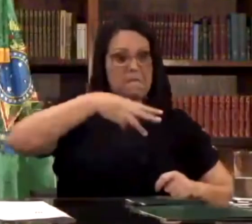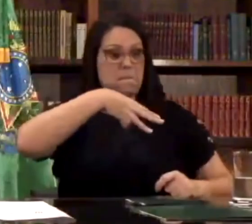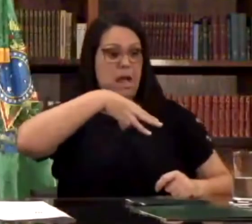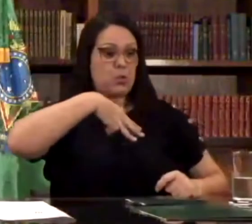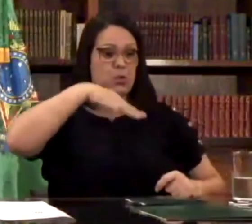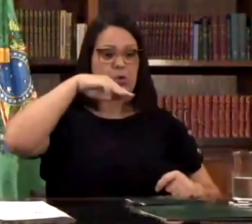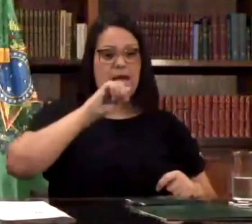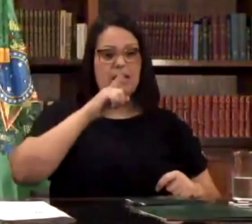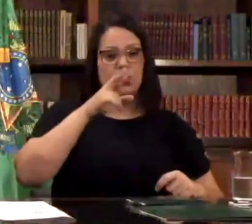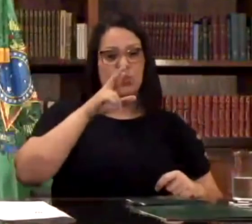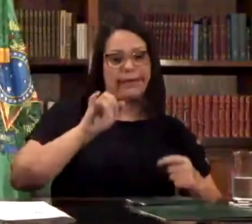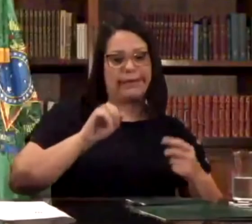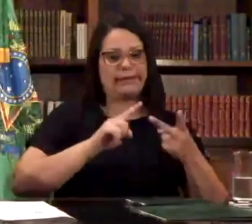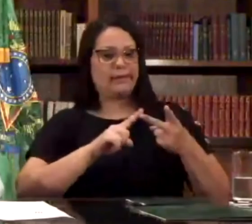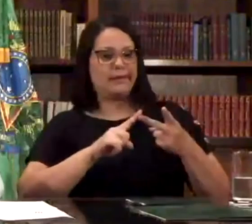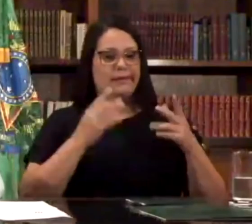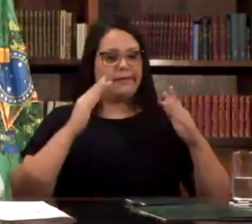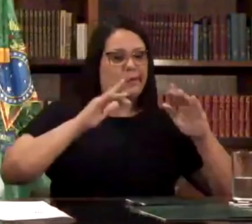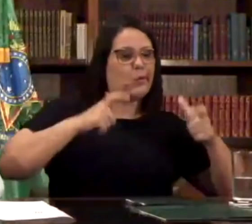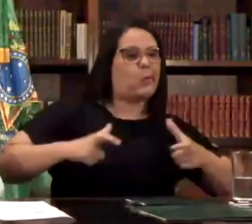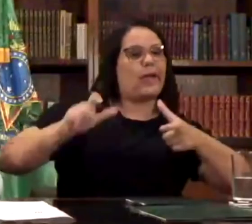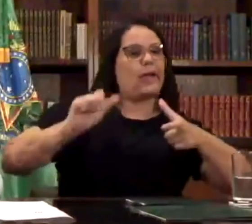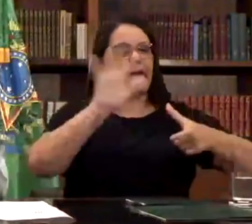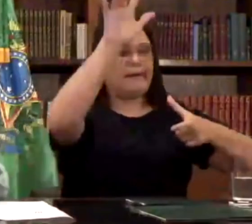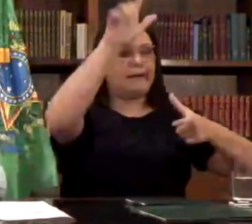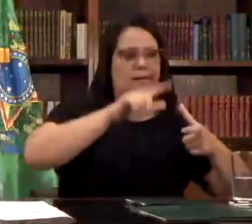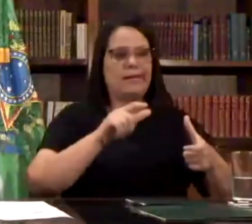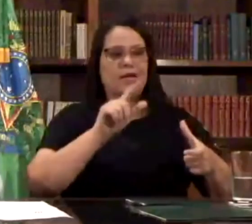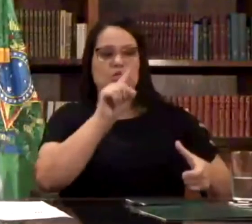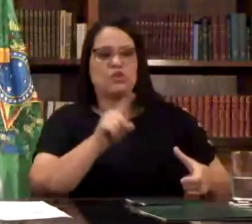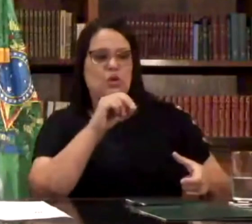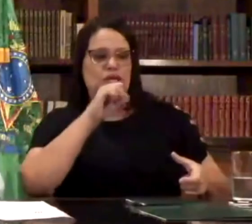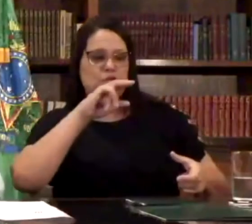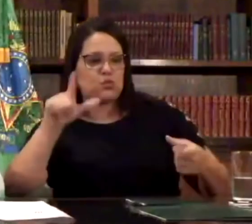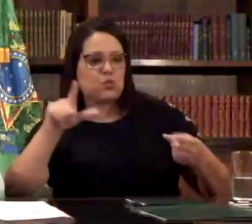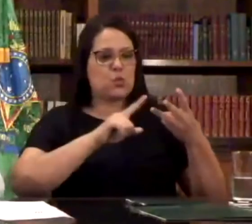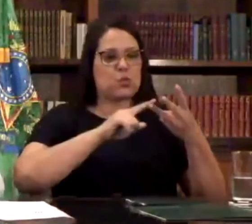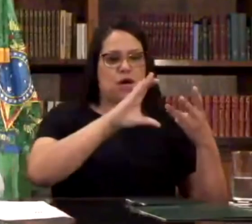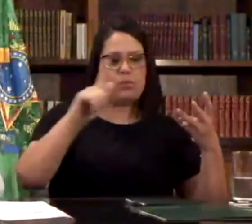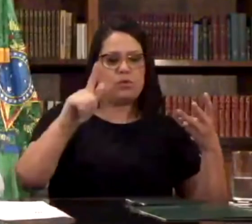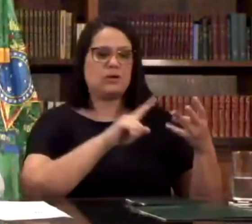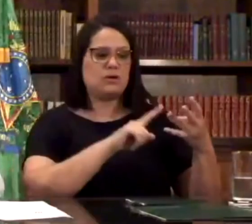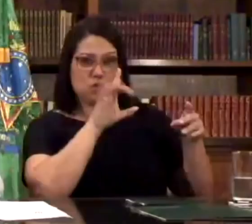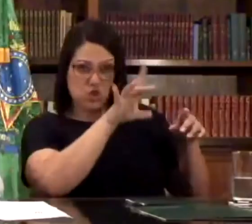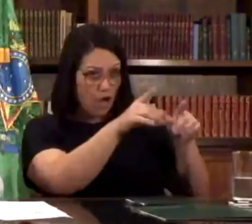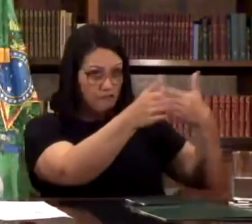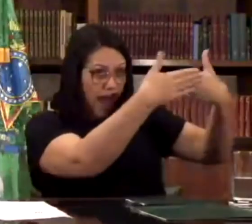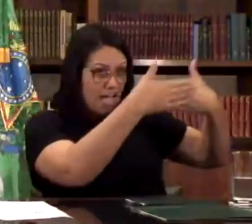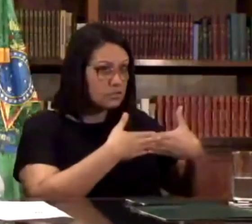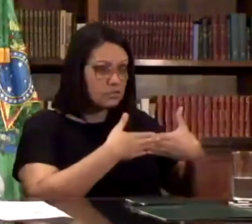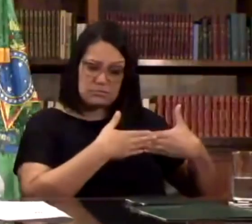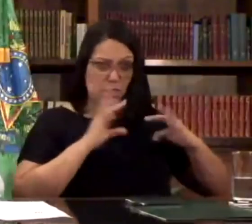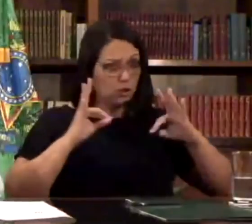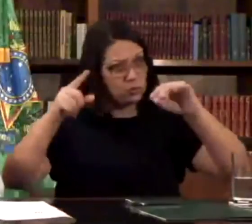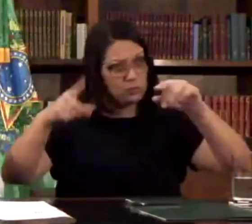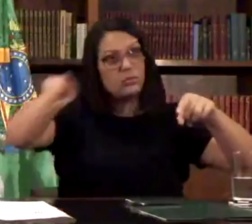Madureira, ali em Santa Cruz, em Campo Grande e em outras cidades também, Só vale nesses locais. Tem que valer para todo mundo. E o